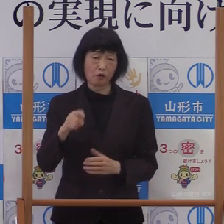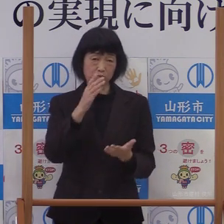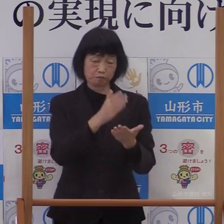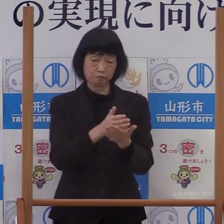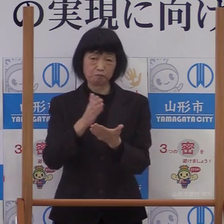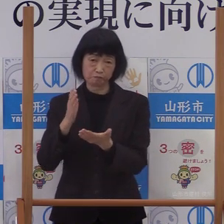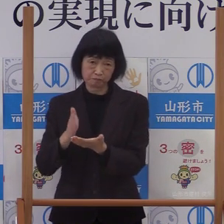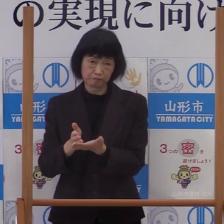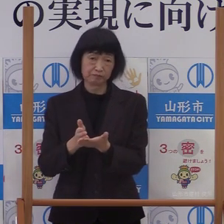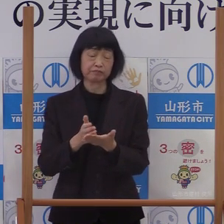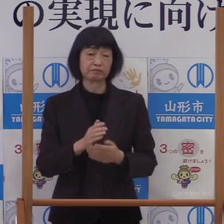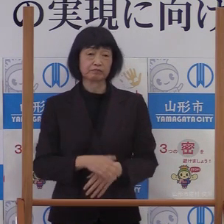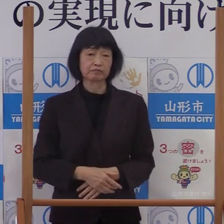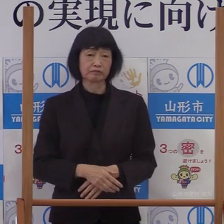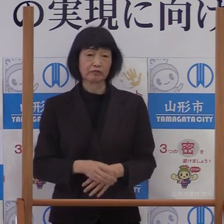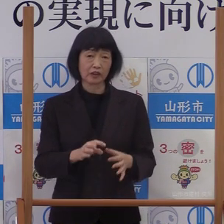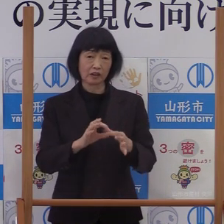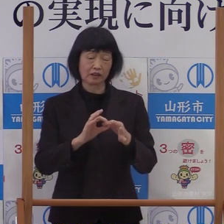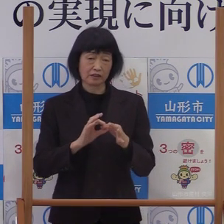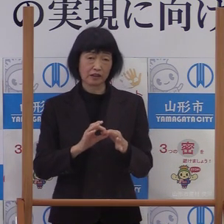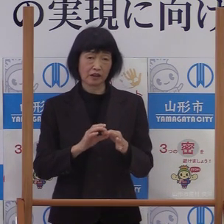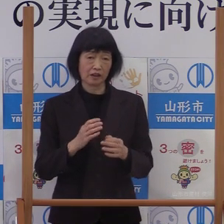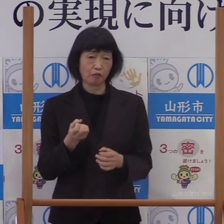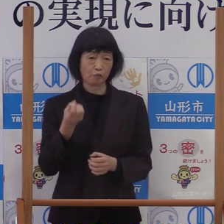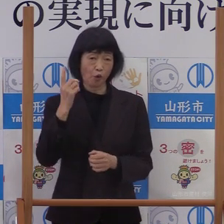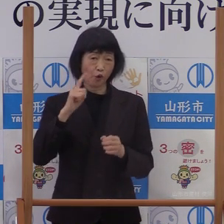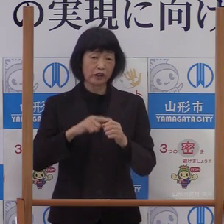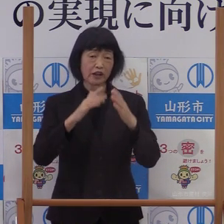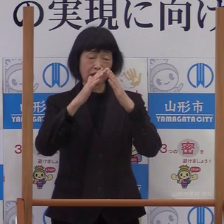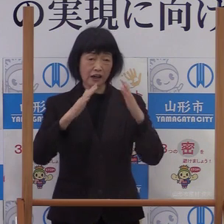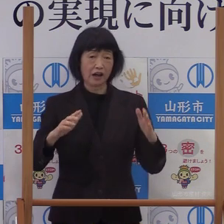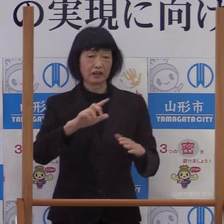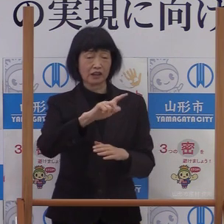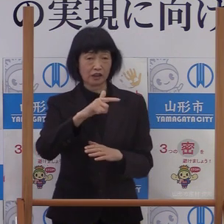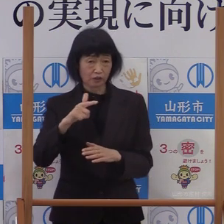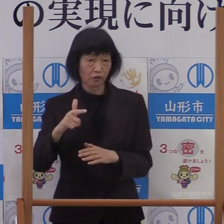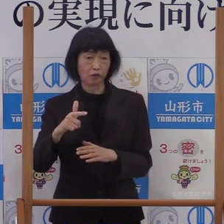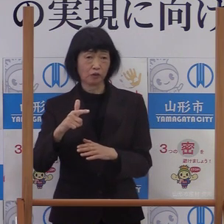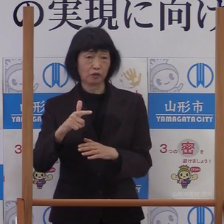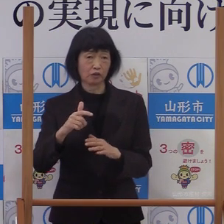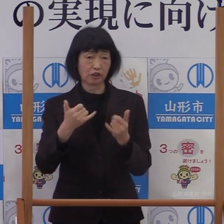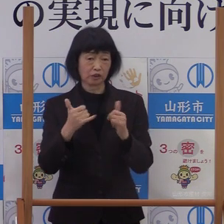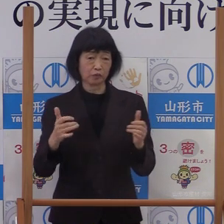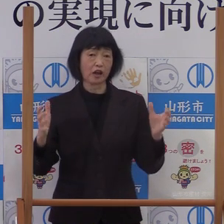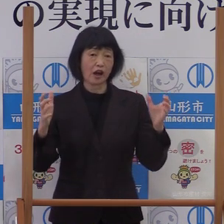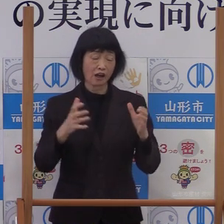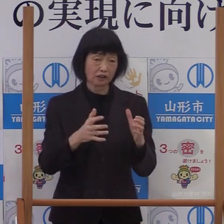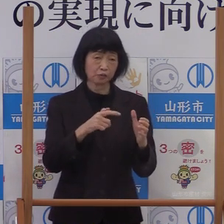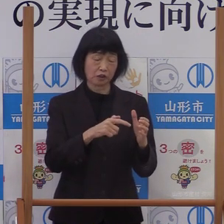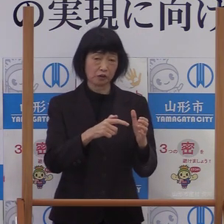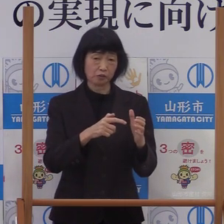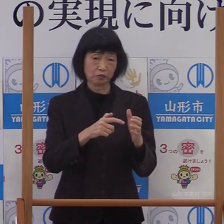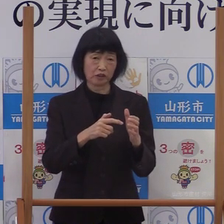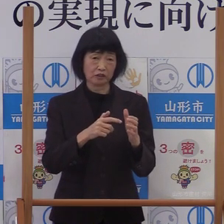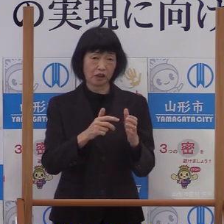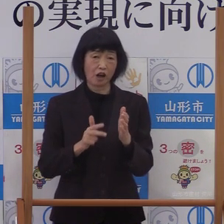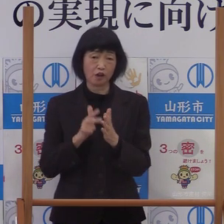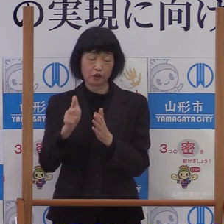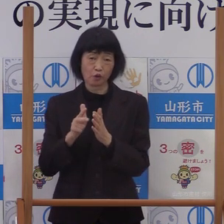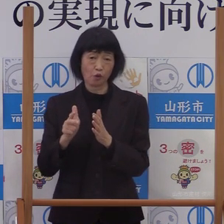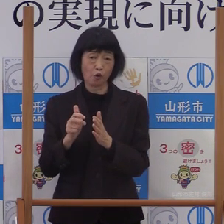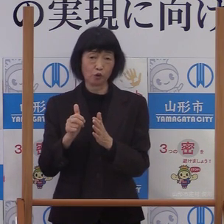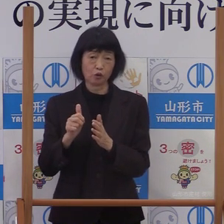ました。これに伴い、忘年会など飲食や人の集まる機会、旅行客が激減